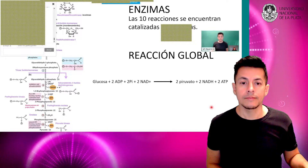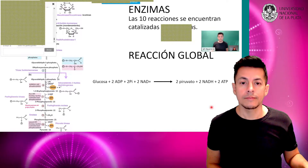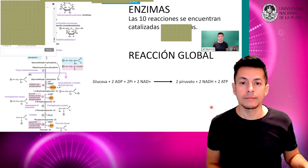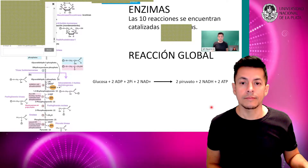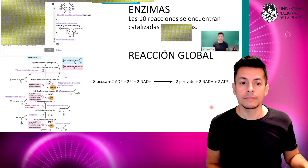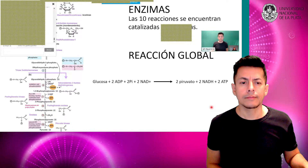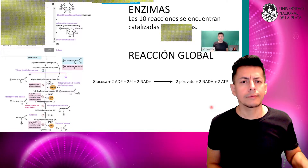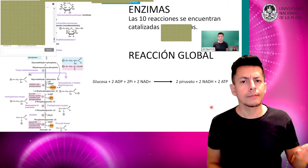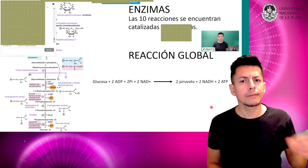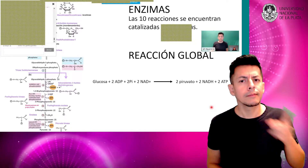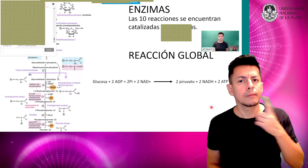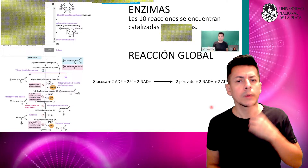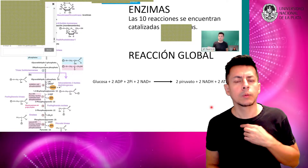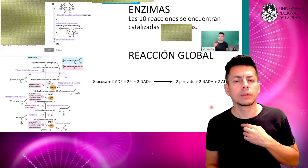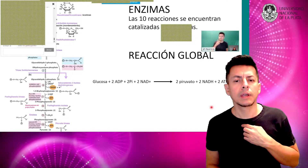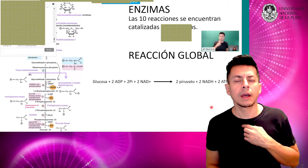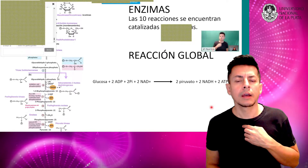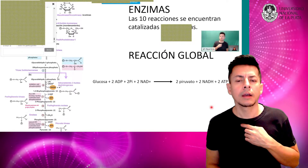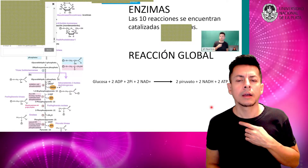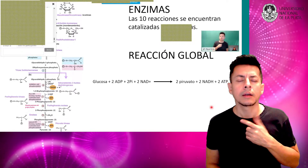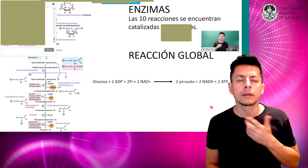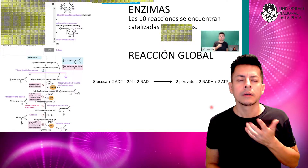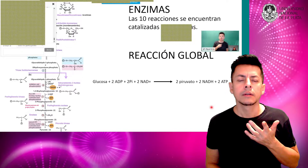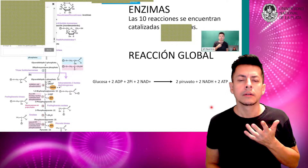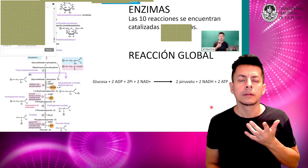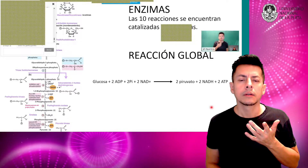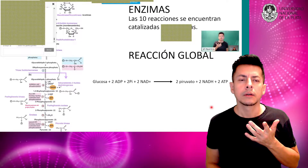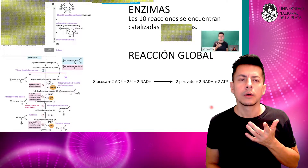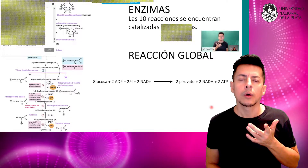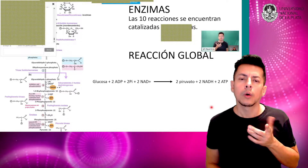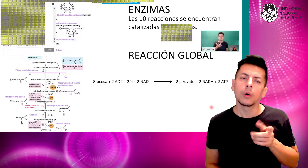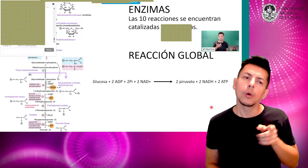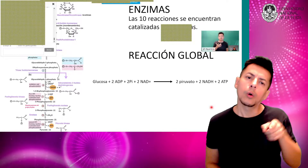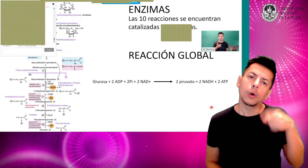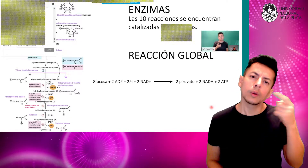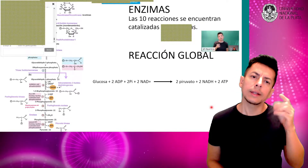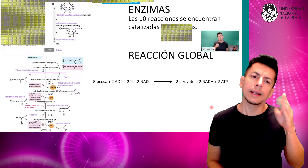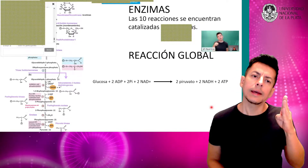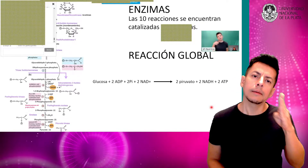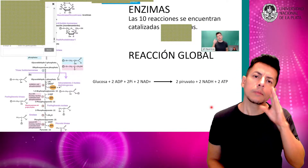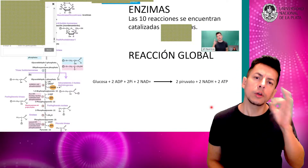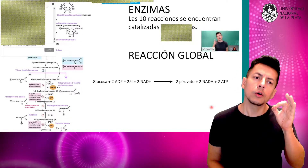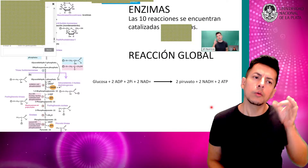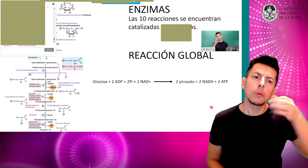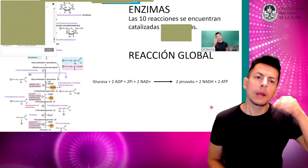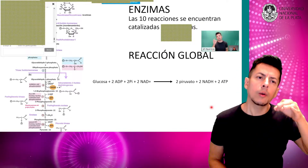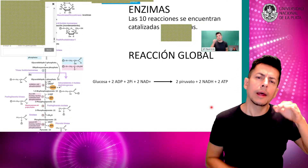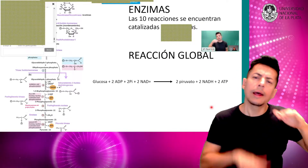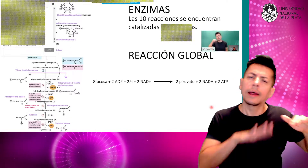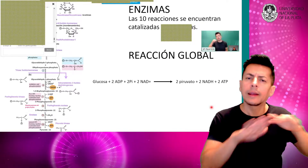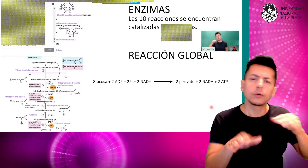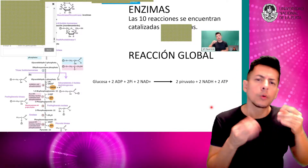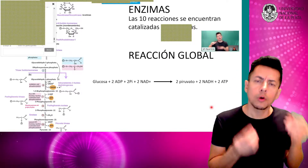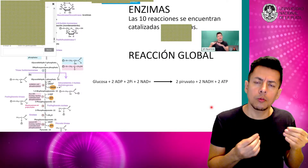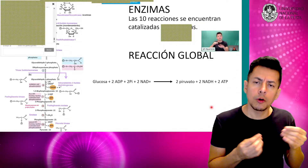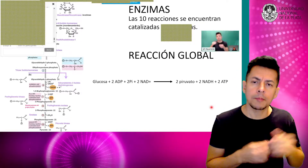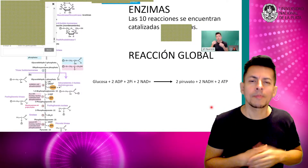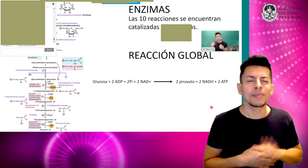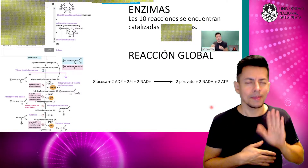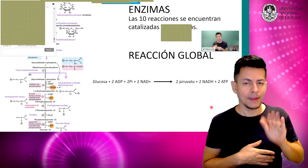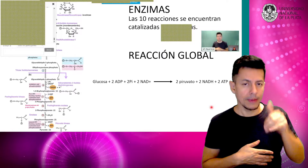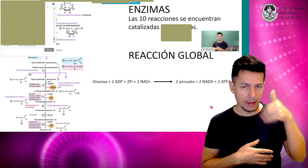Ricker me pregunta cuál sería la reacción global de otra biomolécula. Más adelante en las unidades siguientes vamos a ir viendo